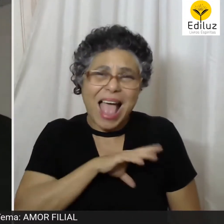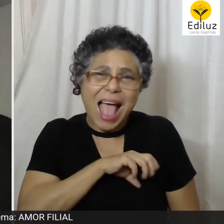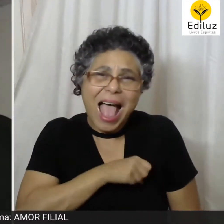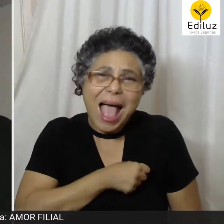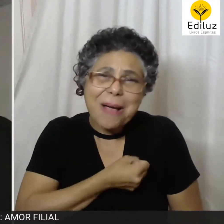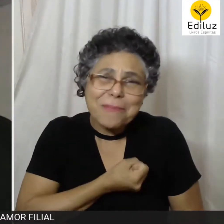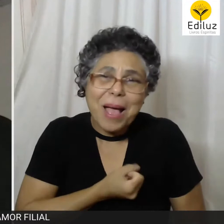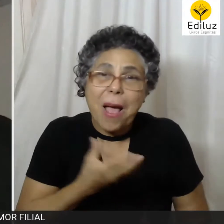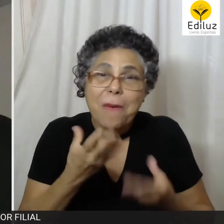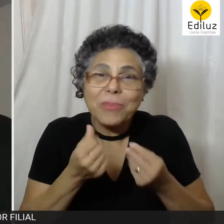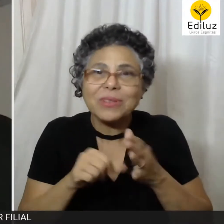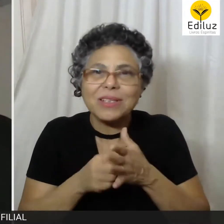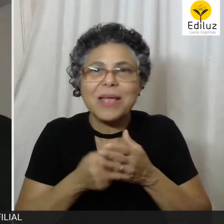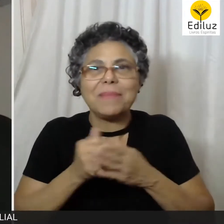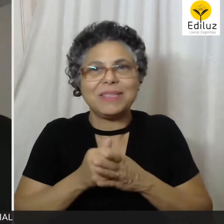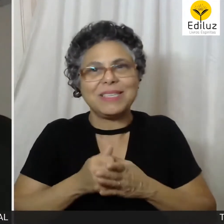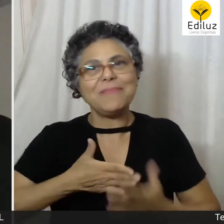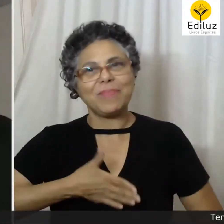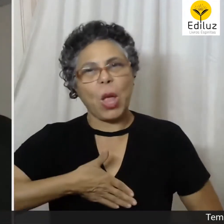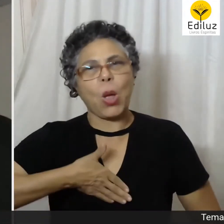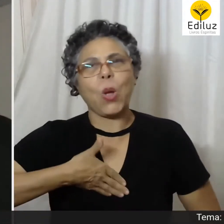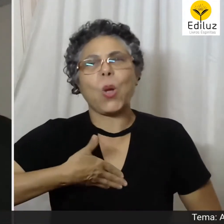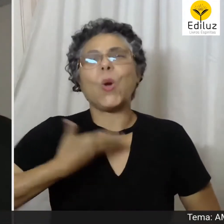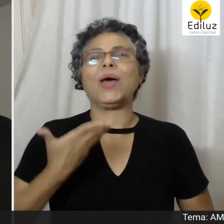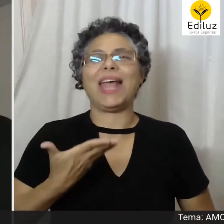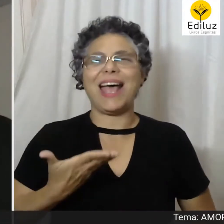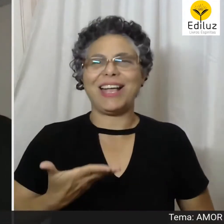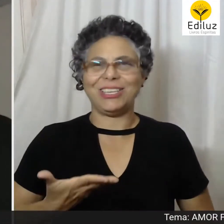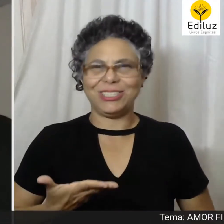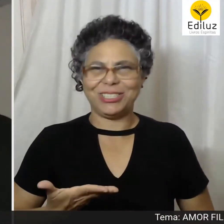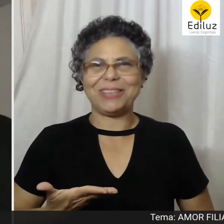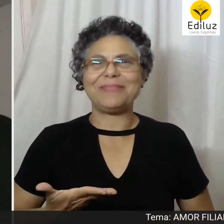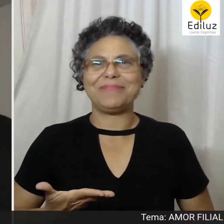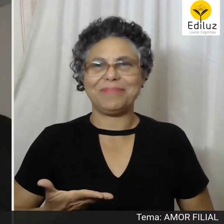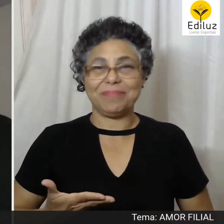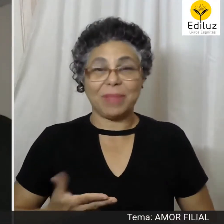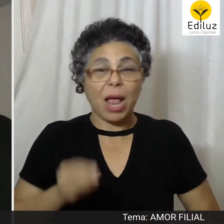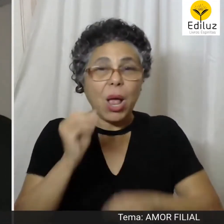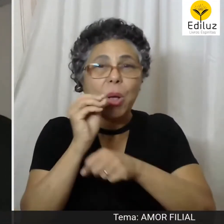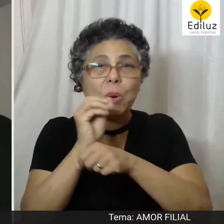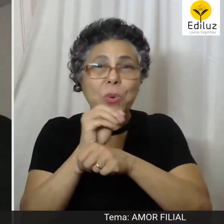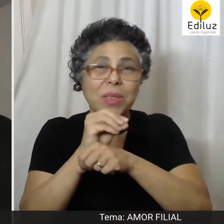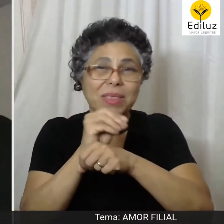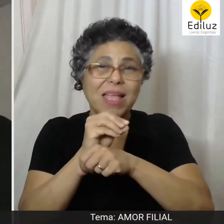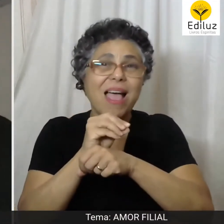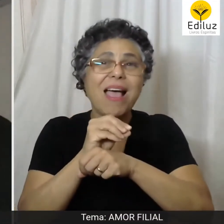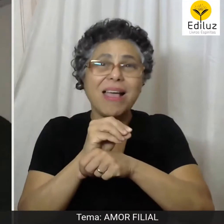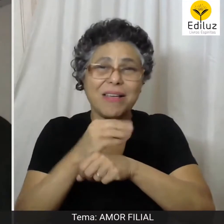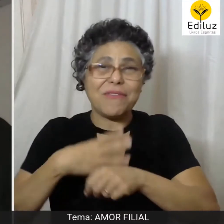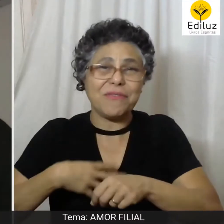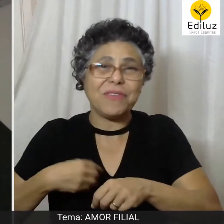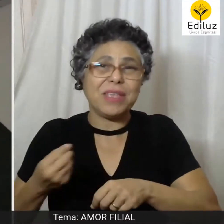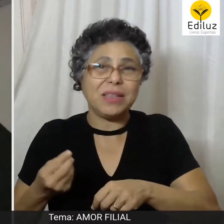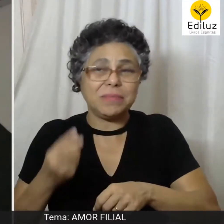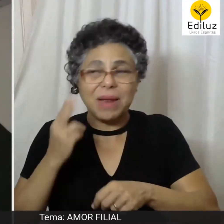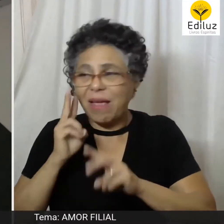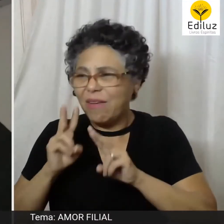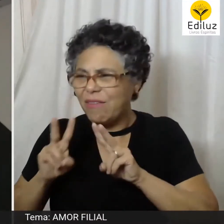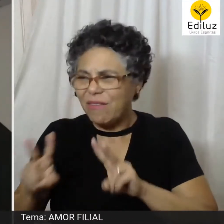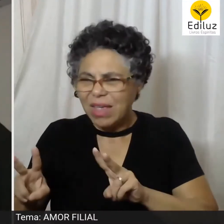requer coragem para criar esses filhos. Requer coragem para ver uma